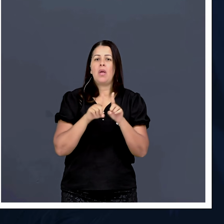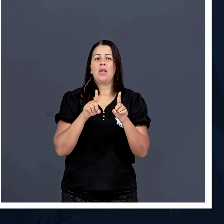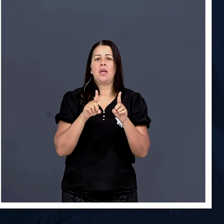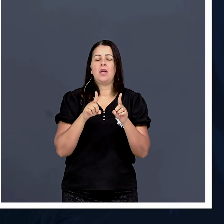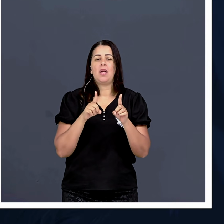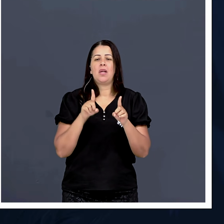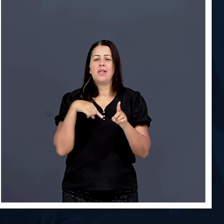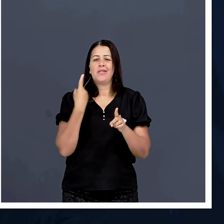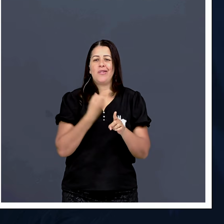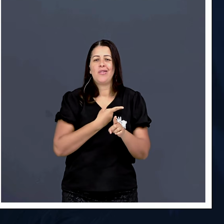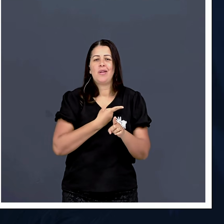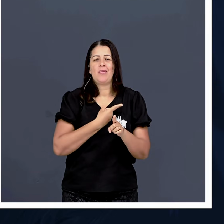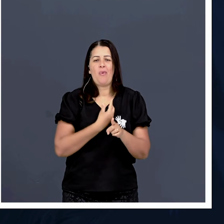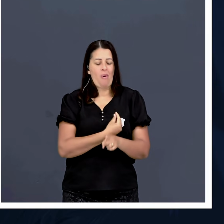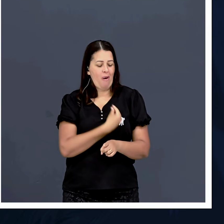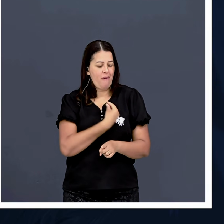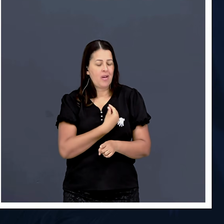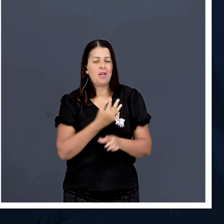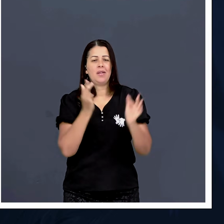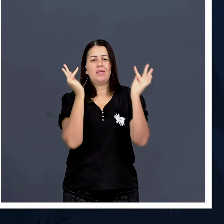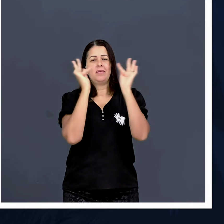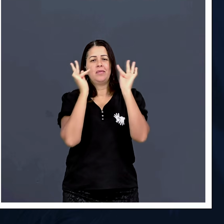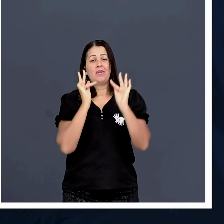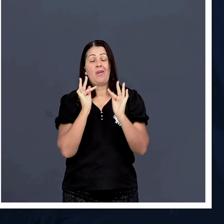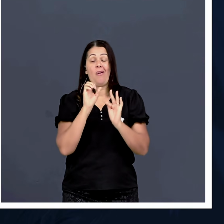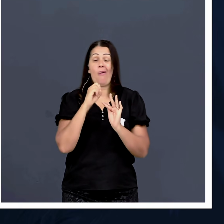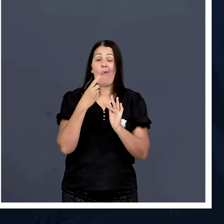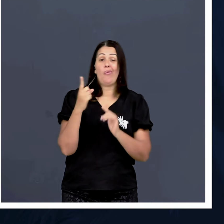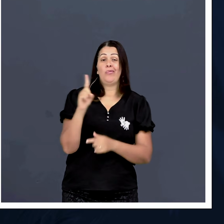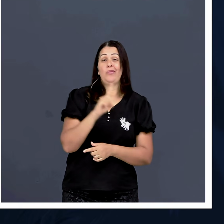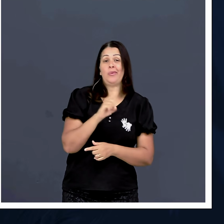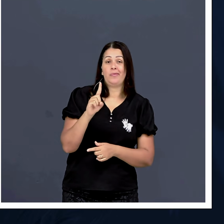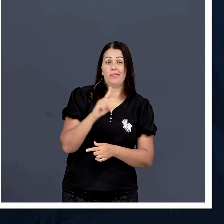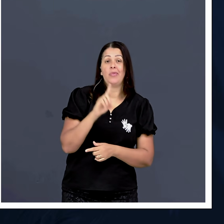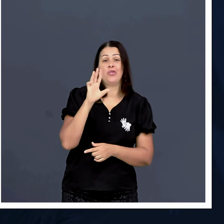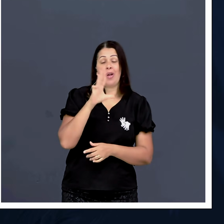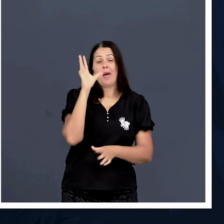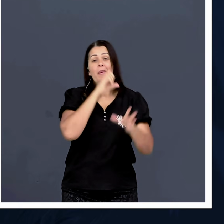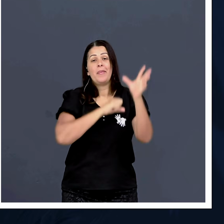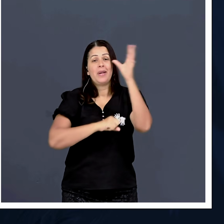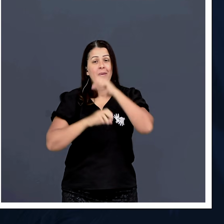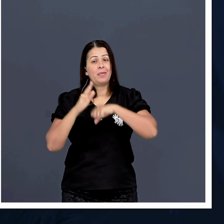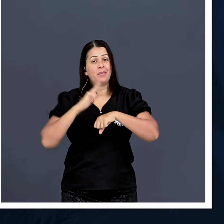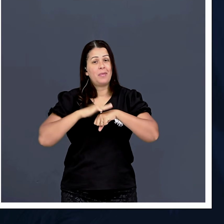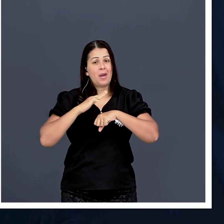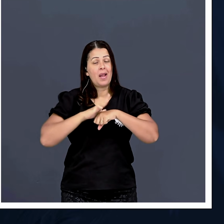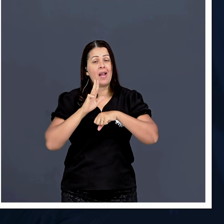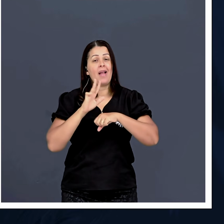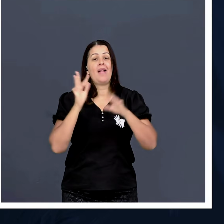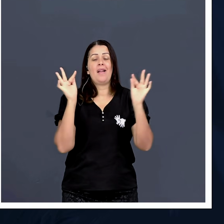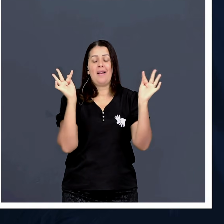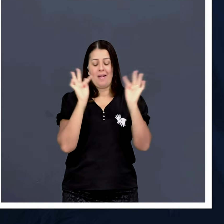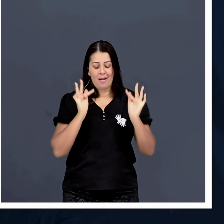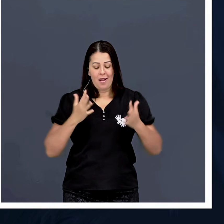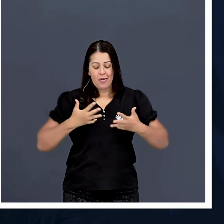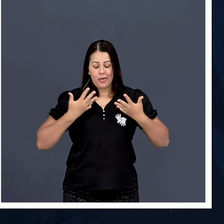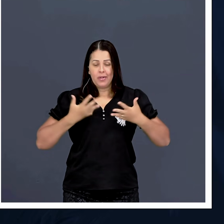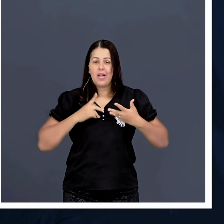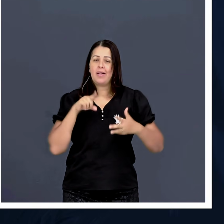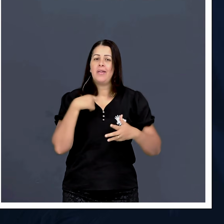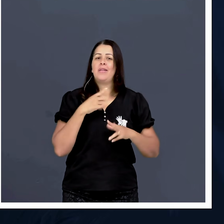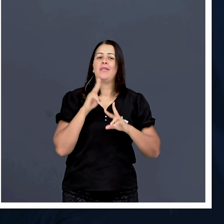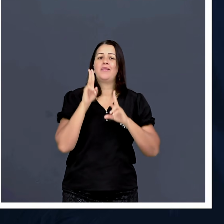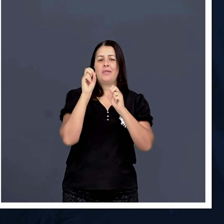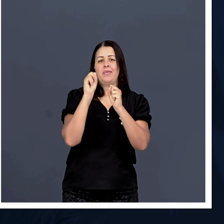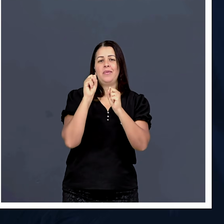iremos desfrutar de uma vida com alegria ou não. E já aprendemos que a alegria é a nossa força. Para